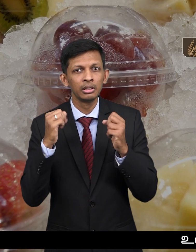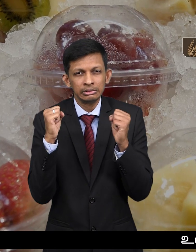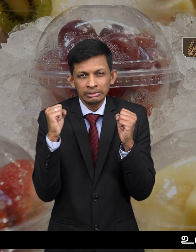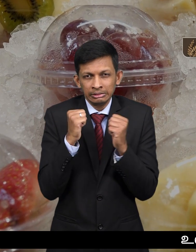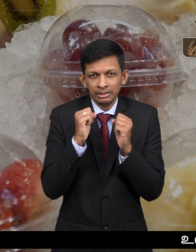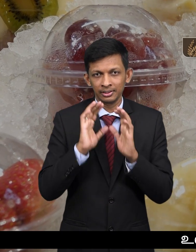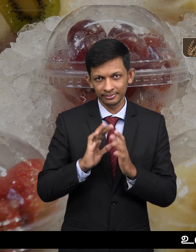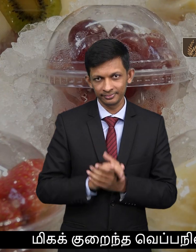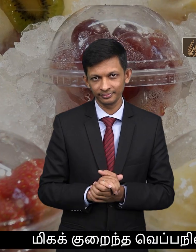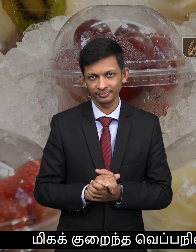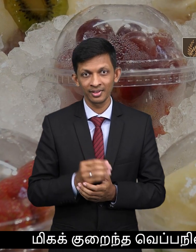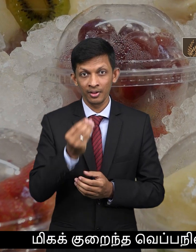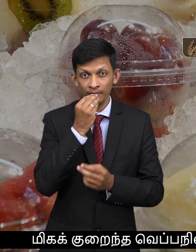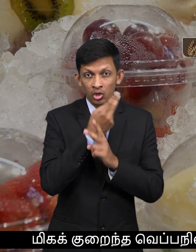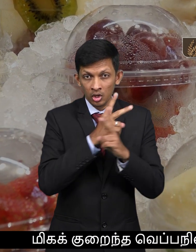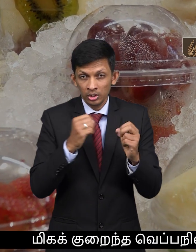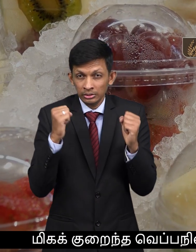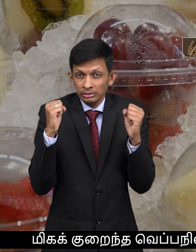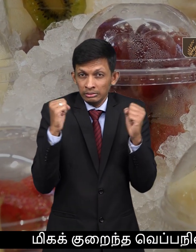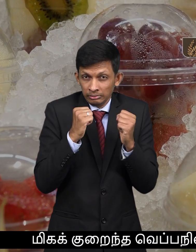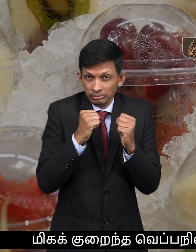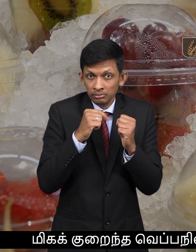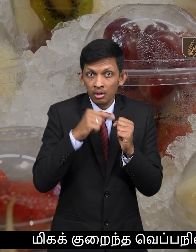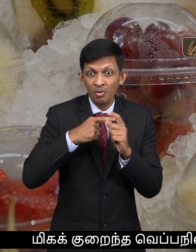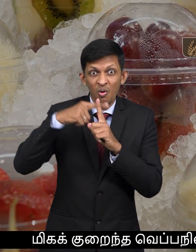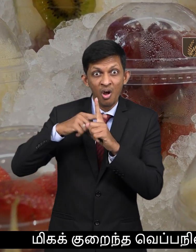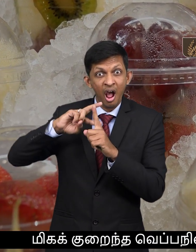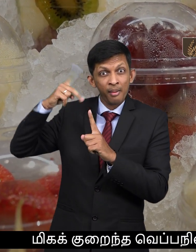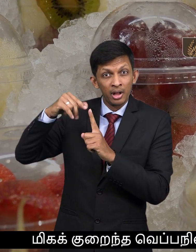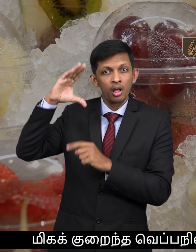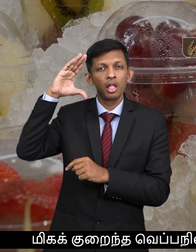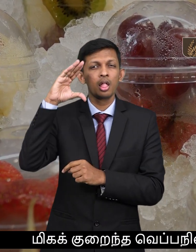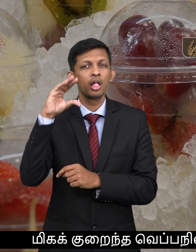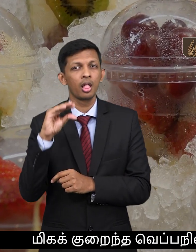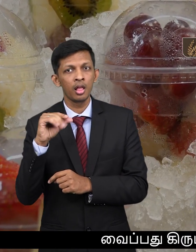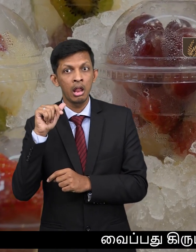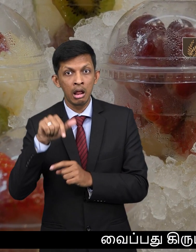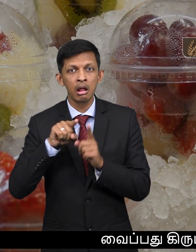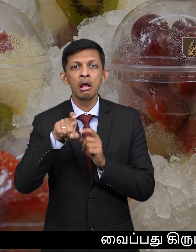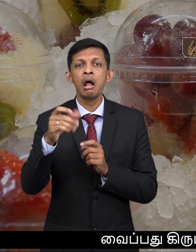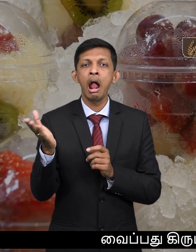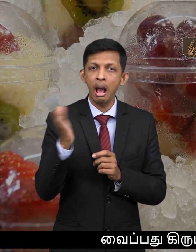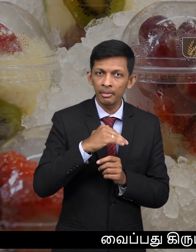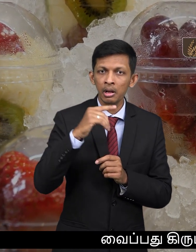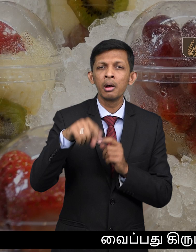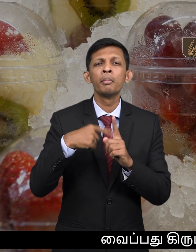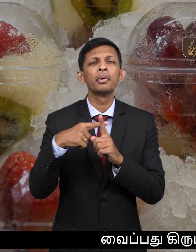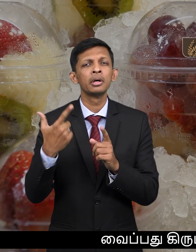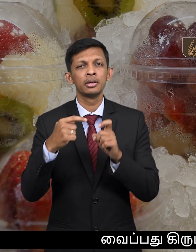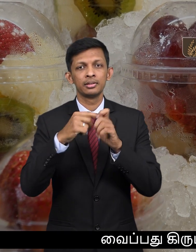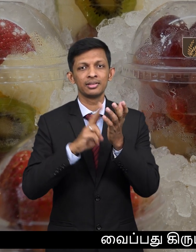உறைதல். மிக குறைந்த வெப்பநிலையில் உணவை உறைவிப்பானில் வைப்பது கிருமிகளின்